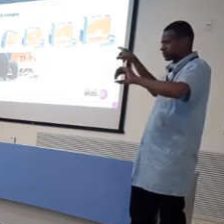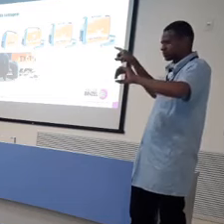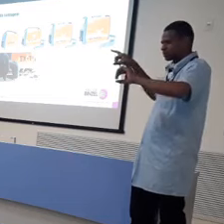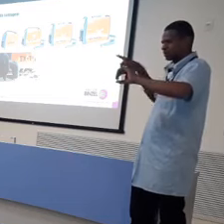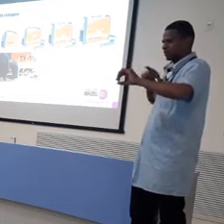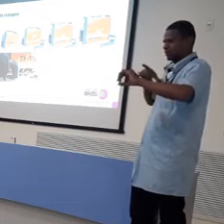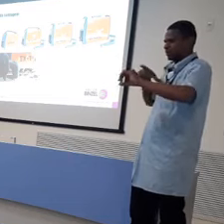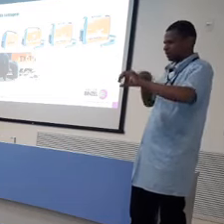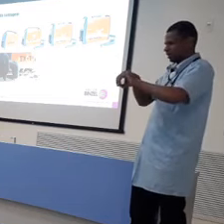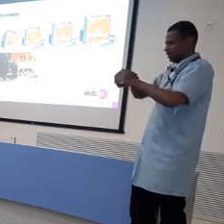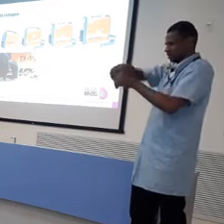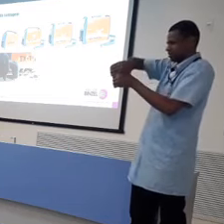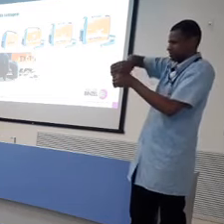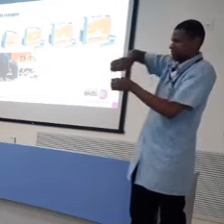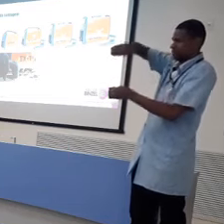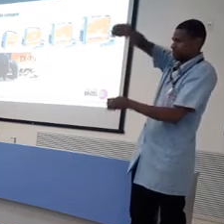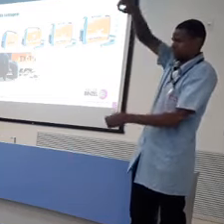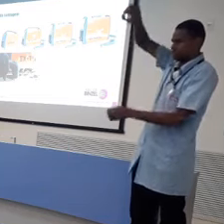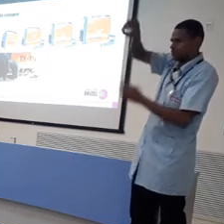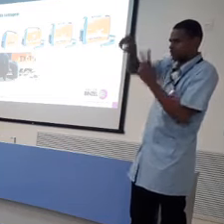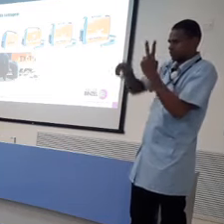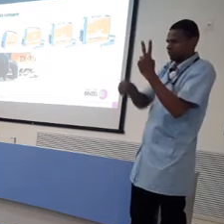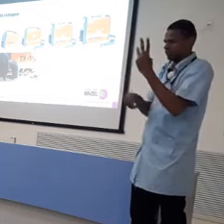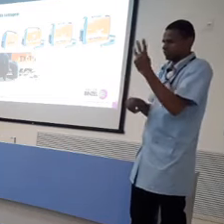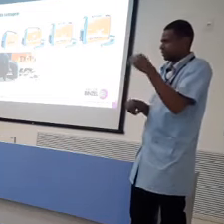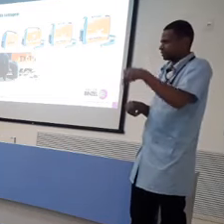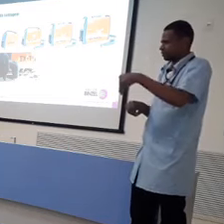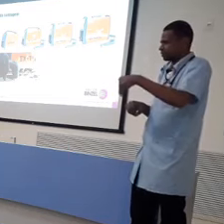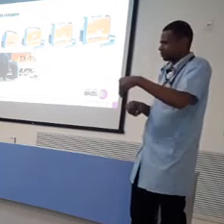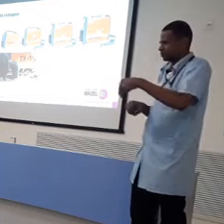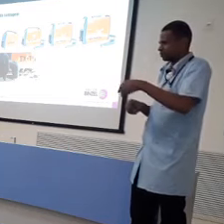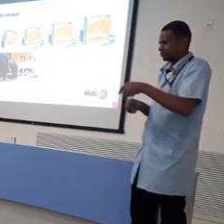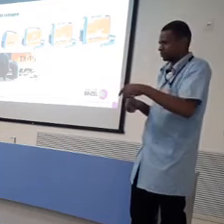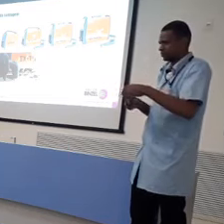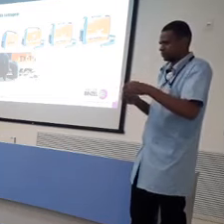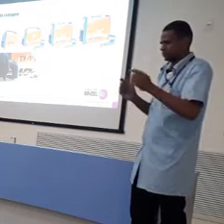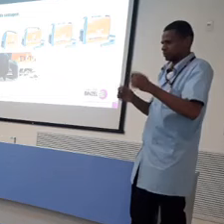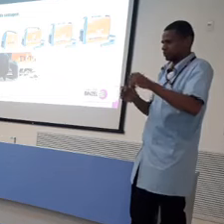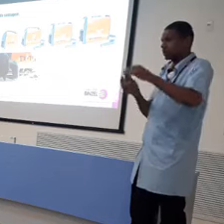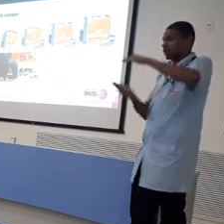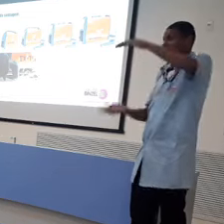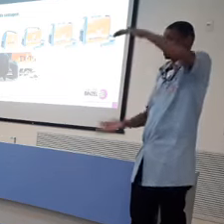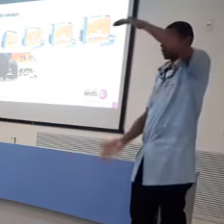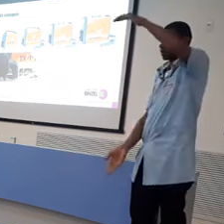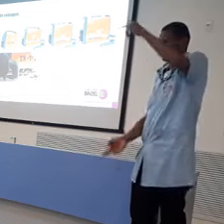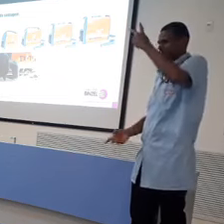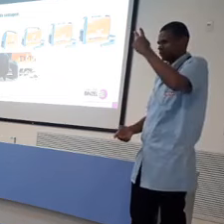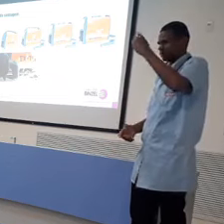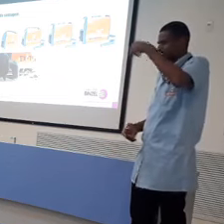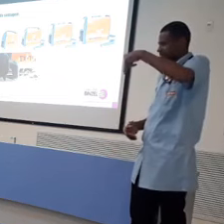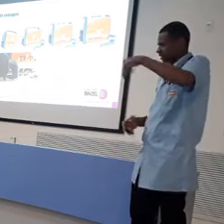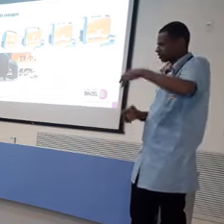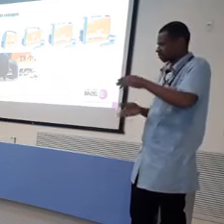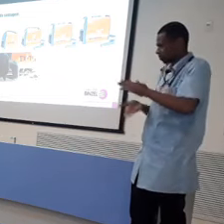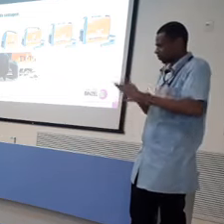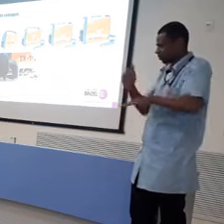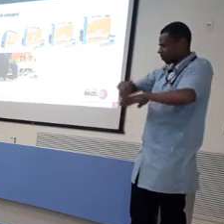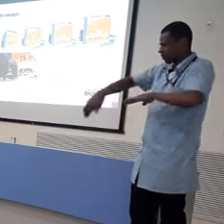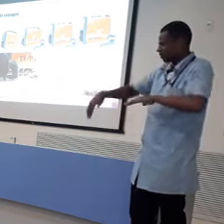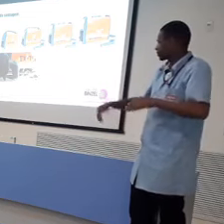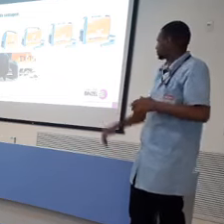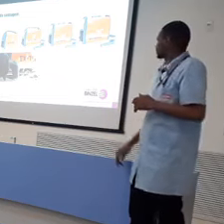23 metros. Então, o cara pode mecanizar e fazer grandes cortes, por exemplo, tá?